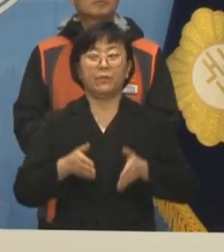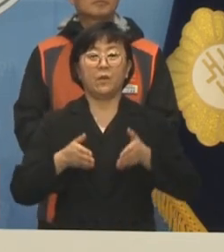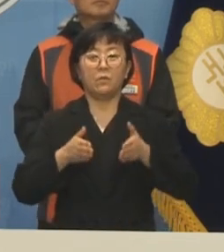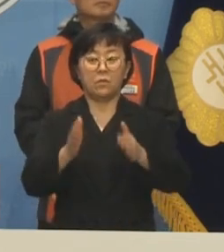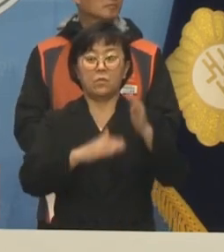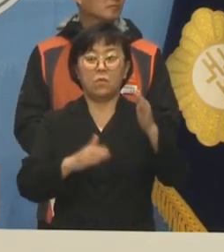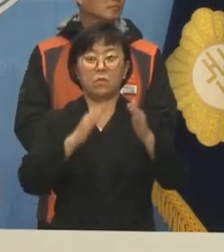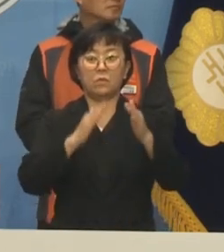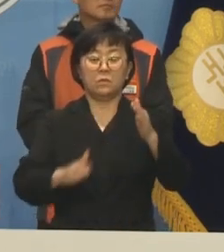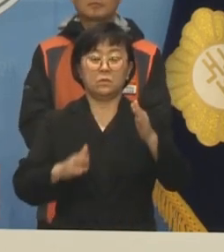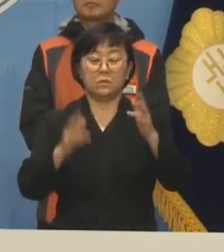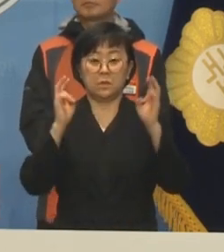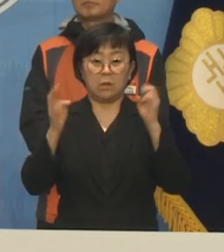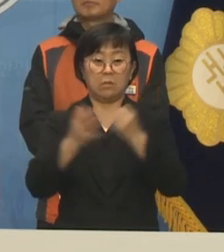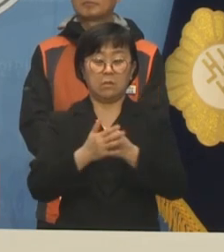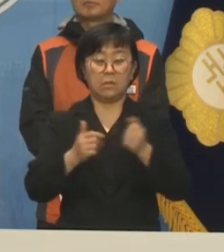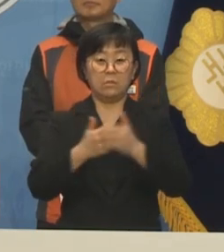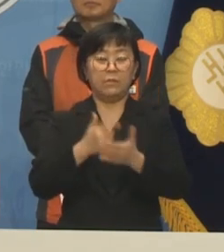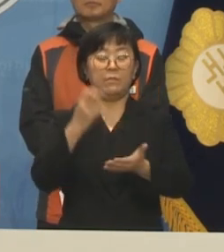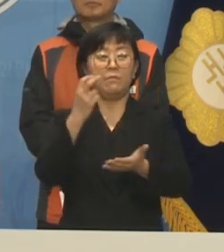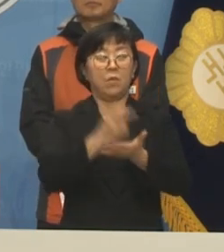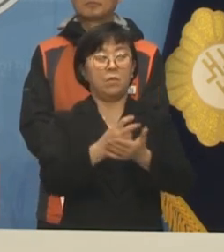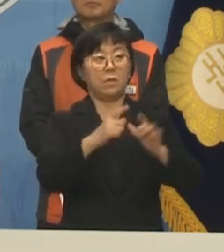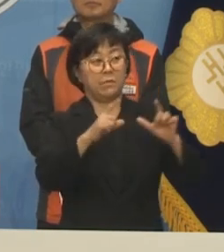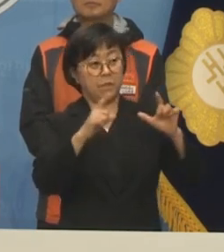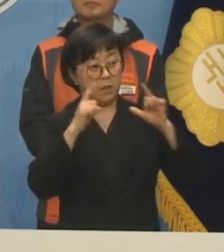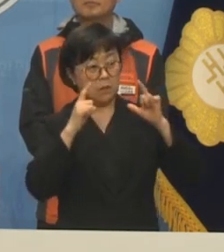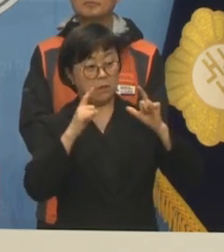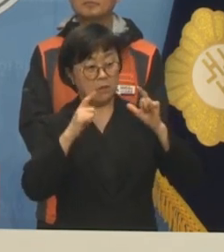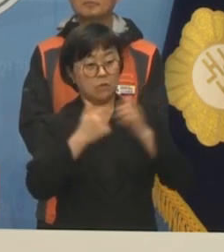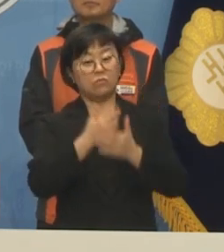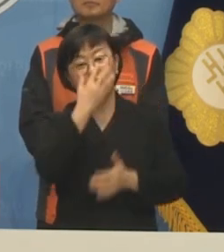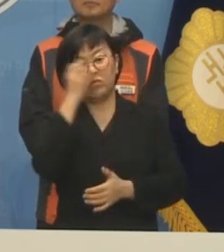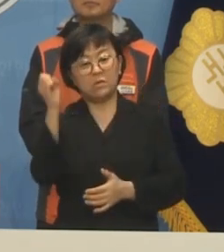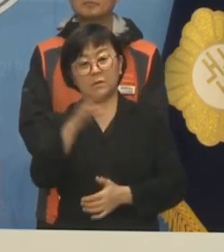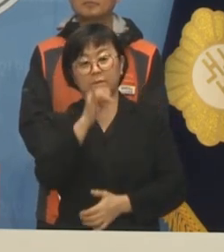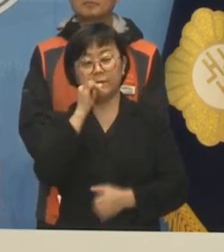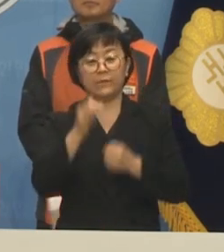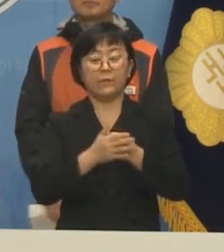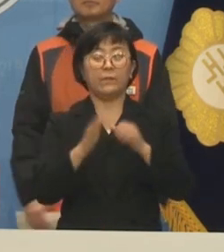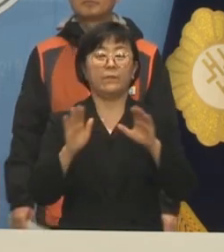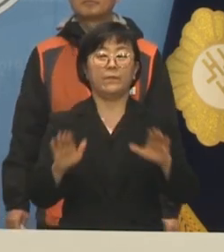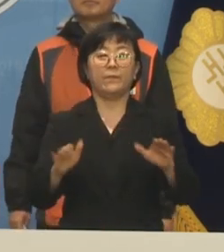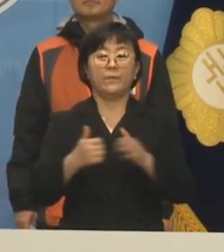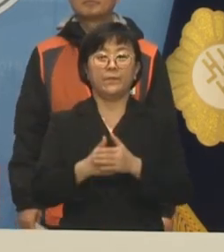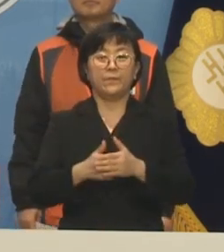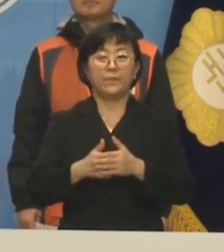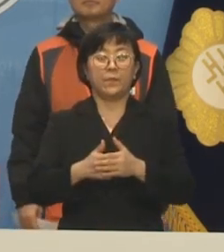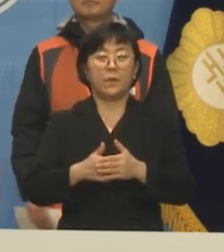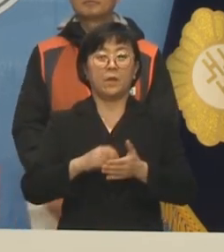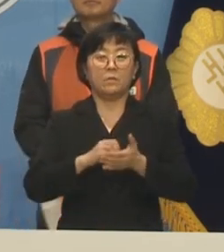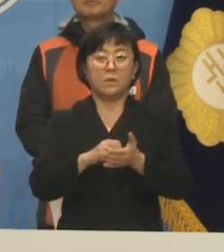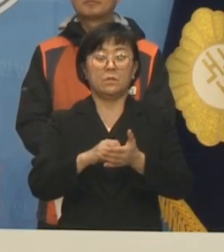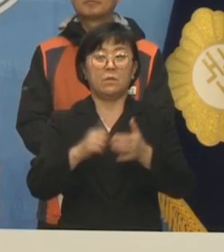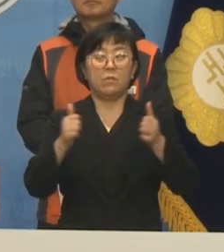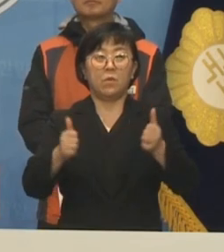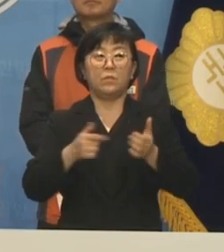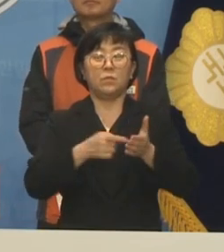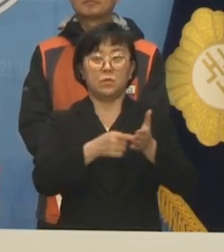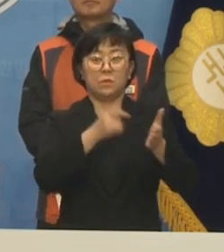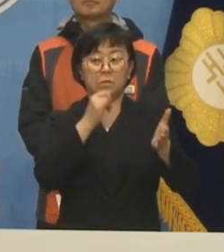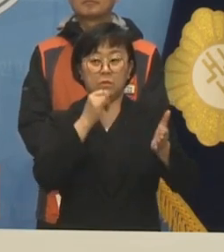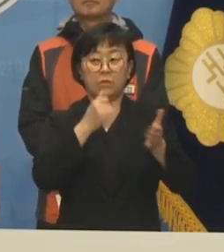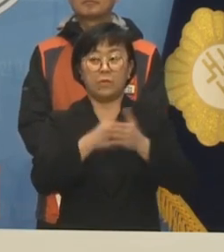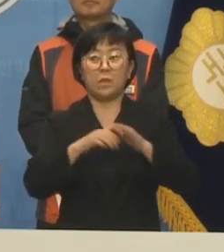도로공사는 계속적으로 법원 판결도 무시하고 불법을 저지르고 있습니다. 그리고 이번에 들어오면서 저희들이 소송을